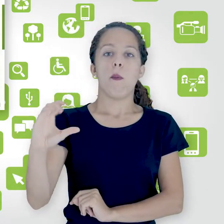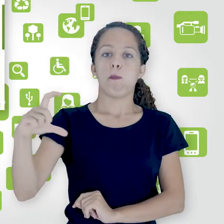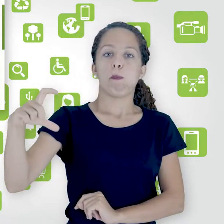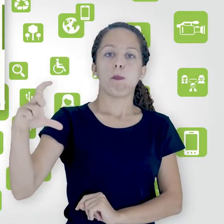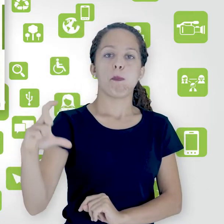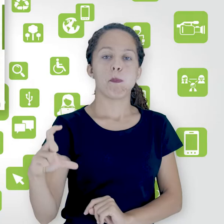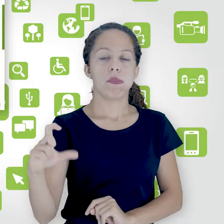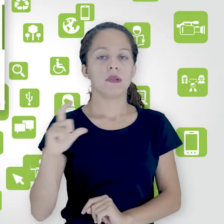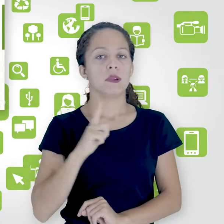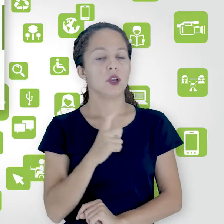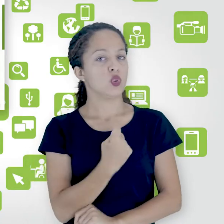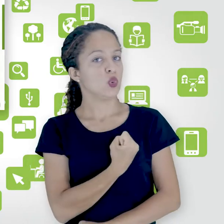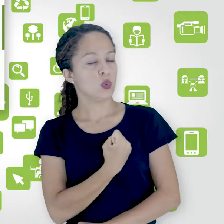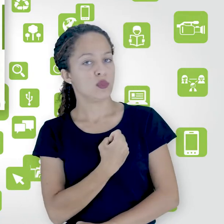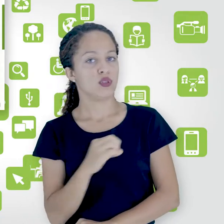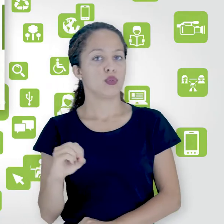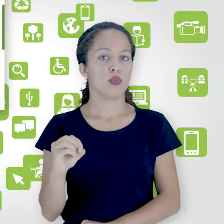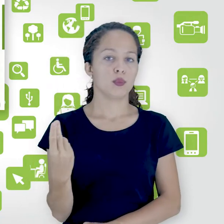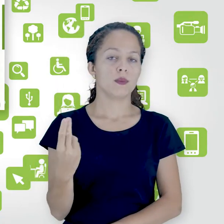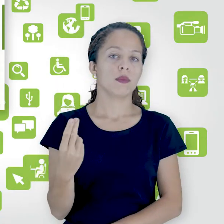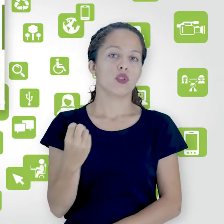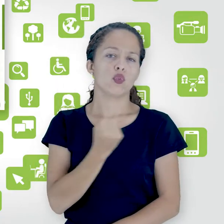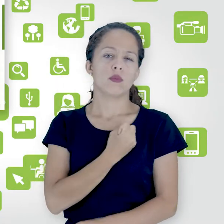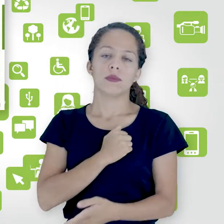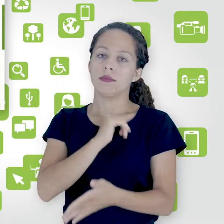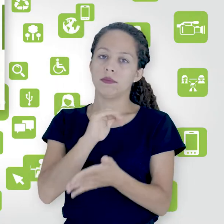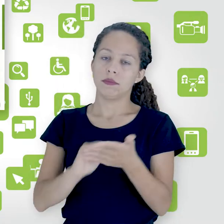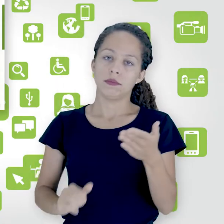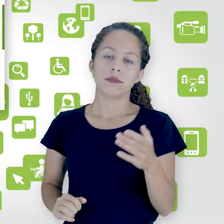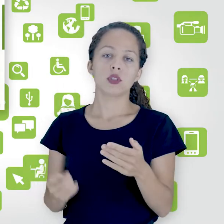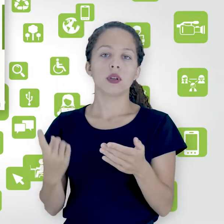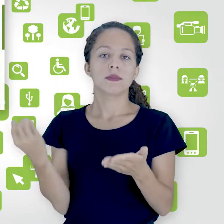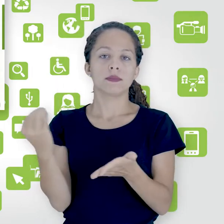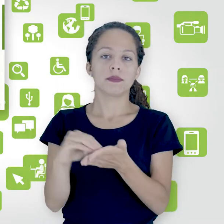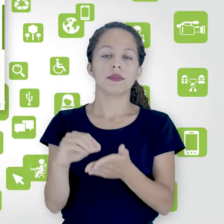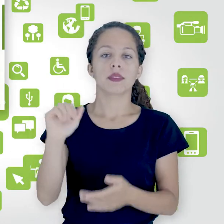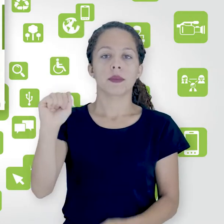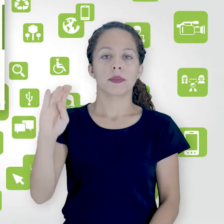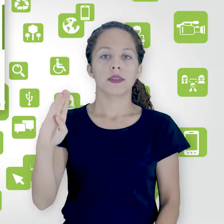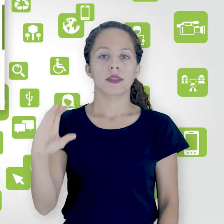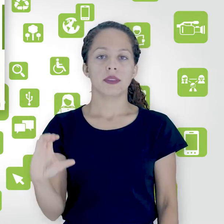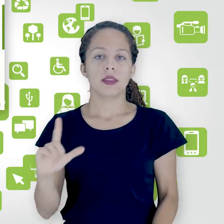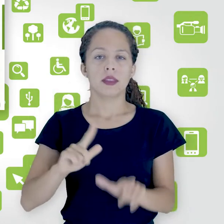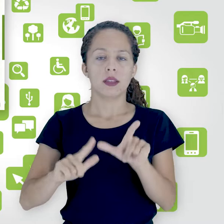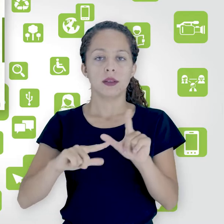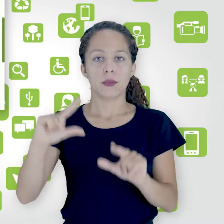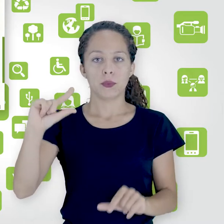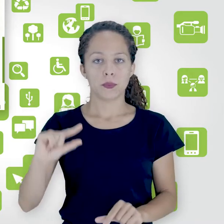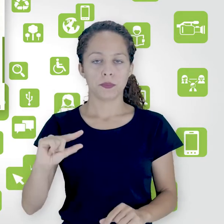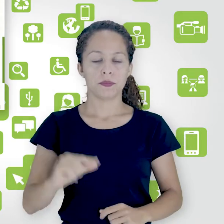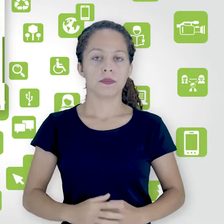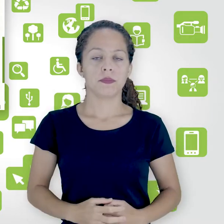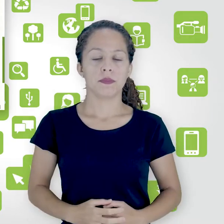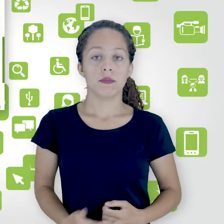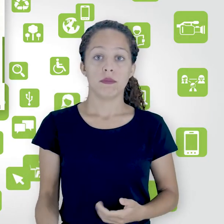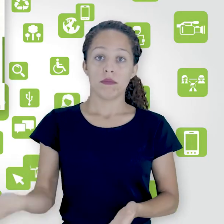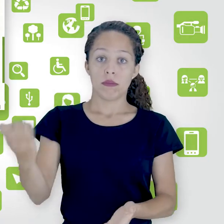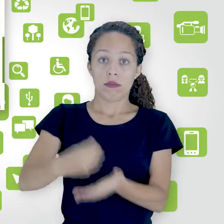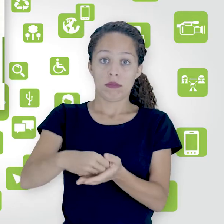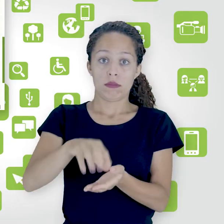maiúsculo, por número ou até mesmo sem numeração. A gente vai deixar ABC minúsculo. Nesse espaço de resposta é onde